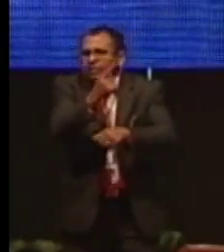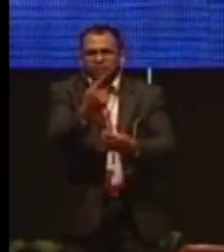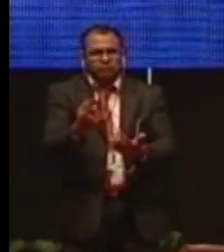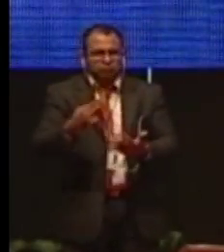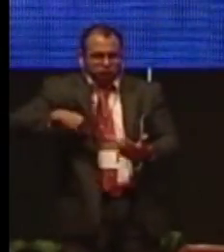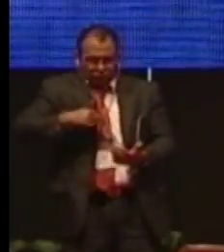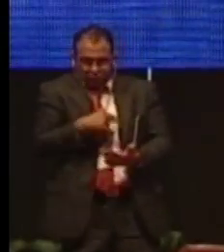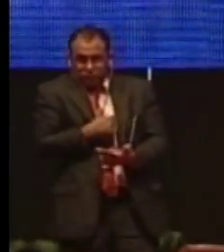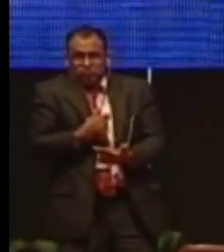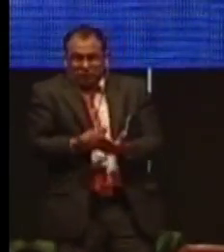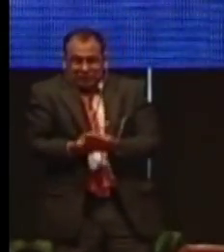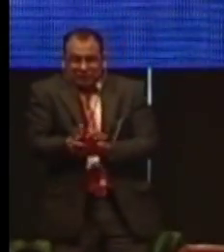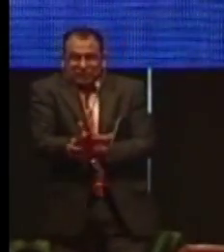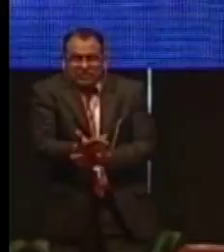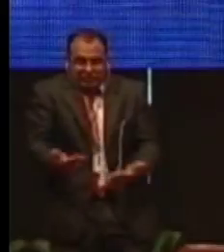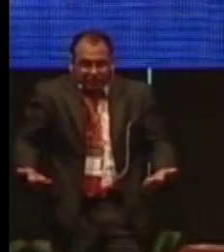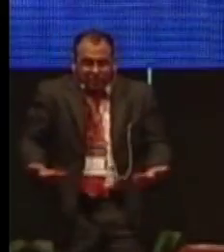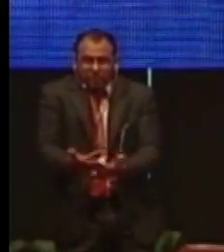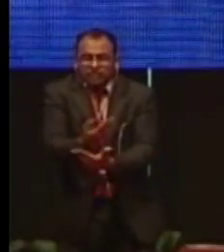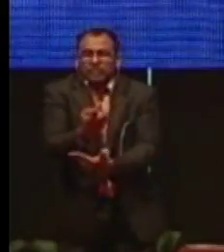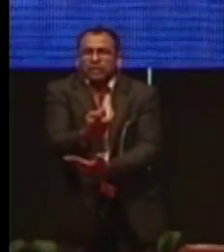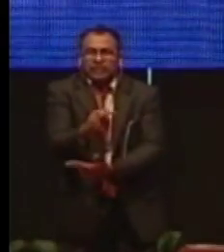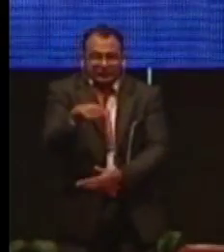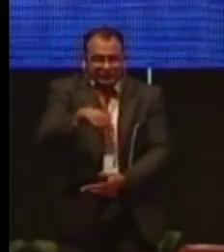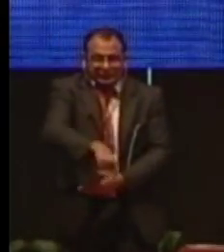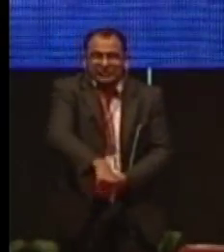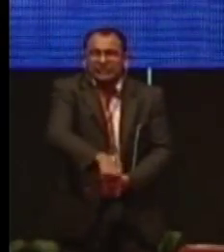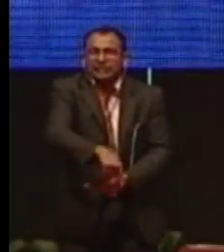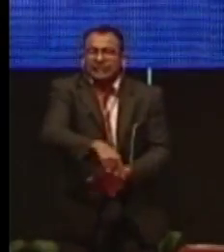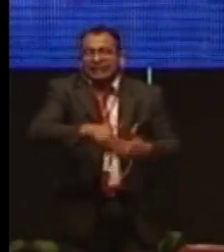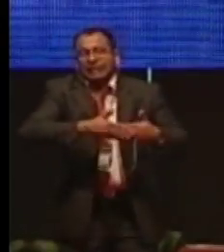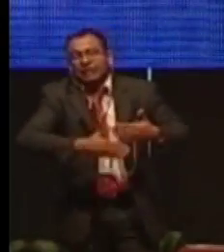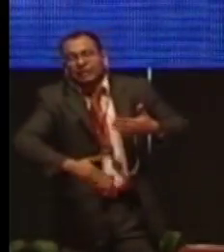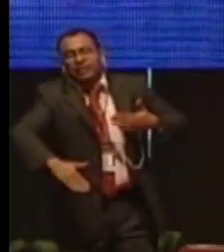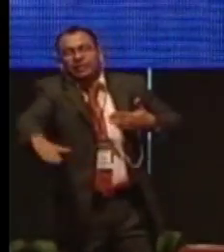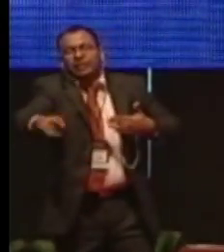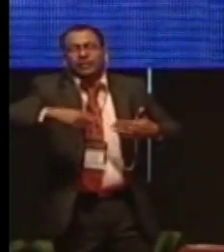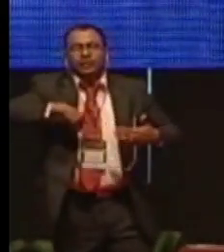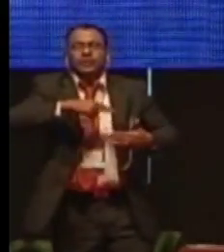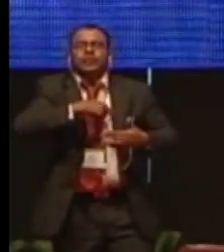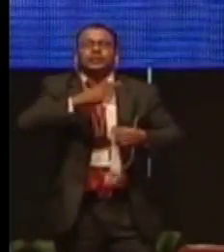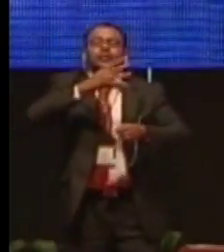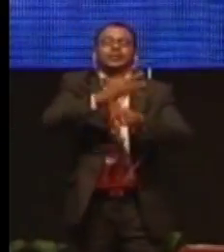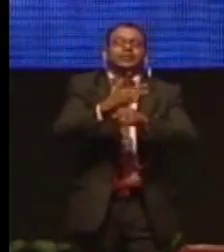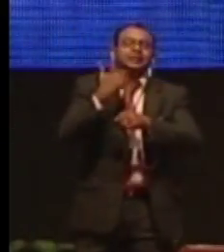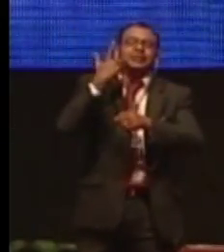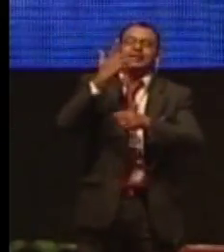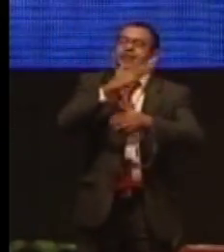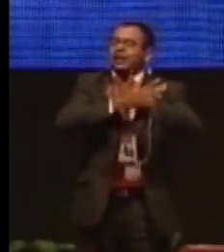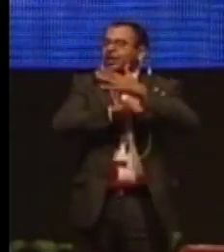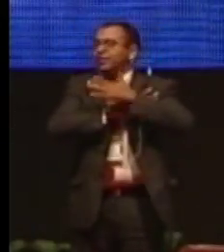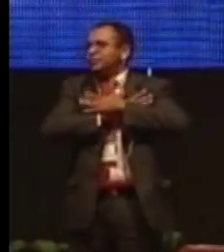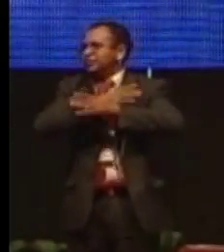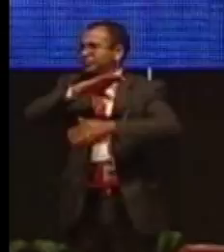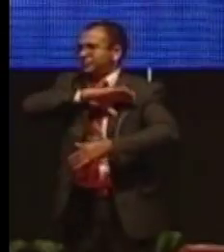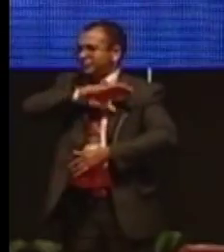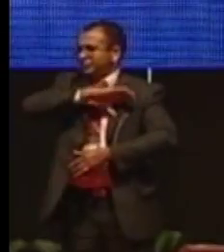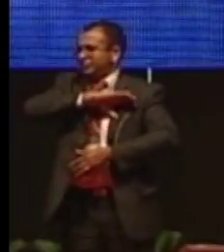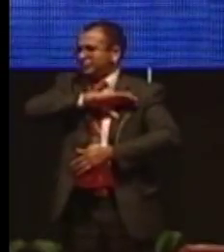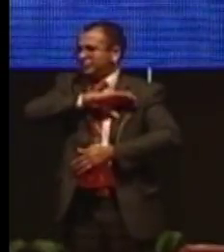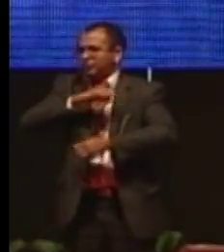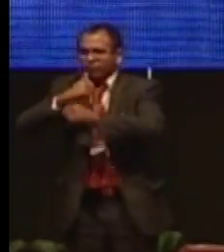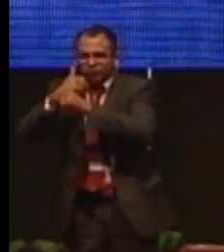lo que quieres es felicidad y no sufrir. Y de manera semejante, todos los seres pensantes, todos los seres que